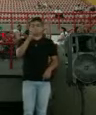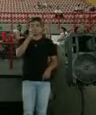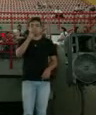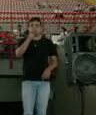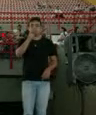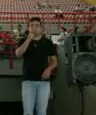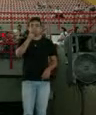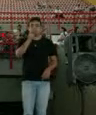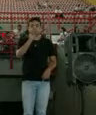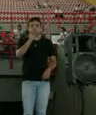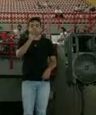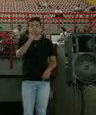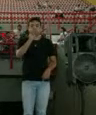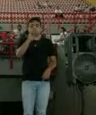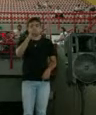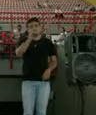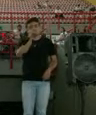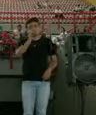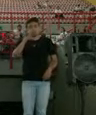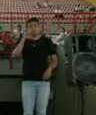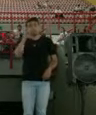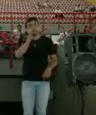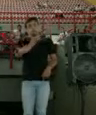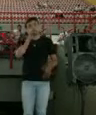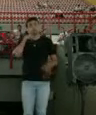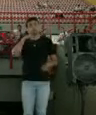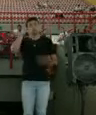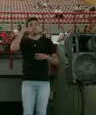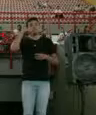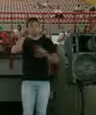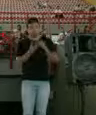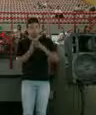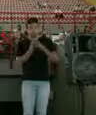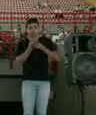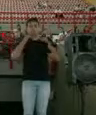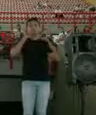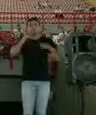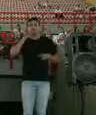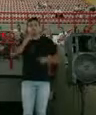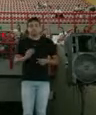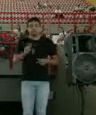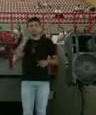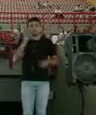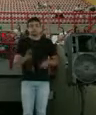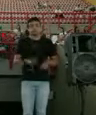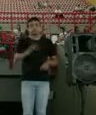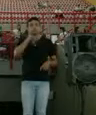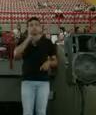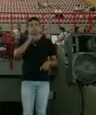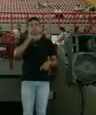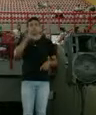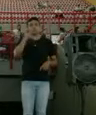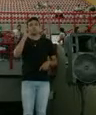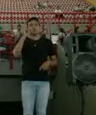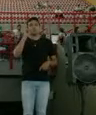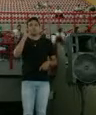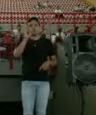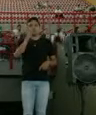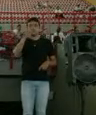gonadotrofinas. Aí ele pergunta, esses hormônios são produzidos por quem? Hipófise. Claro, qual é a resposta,